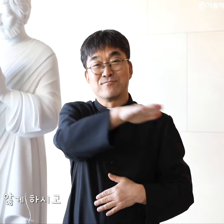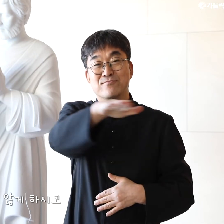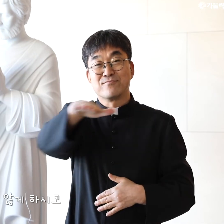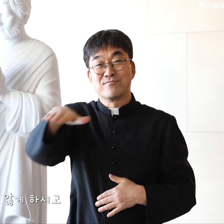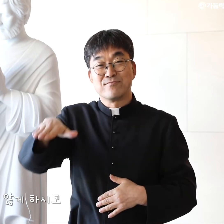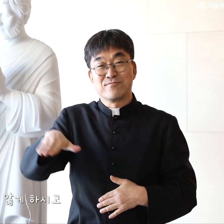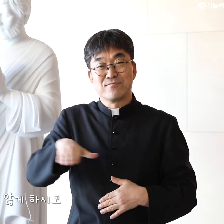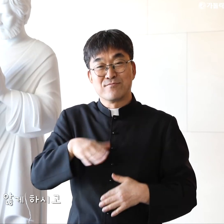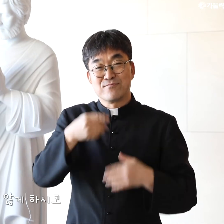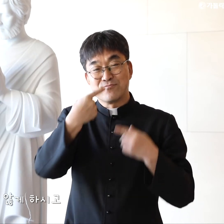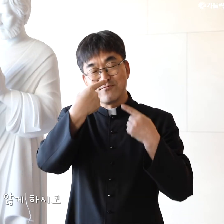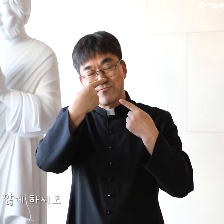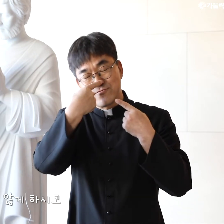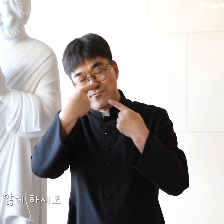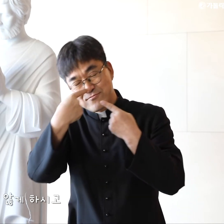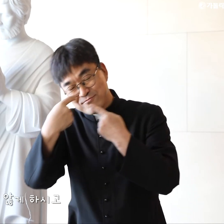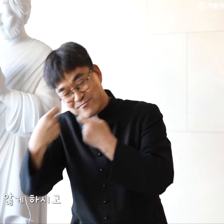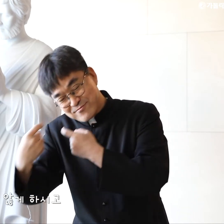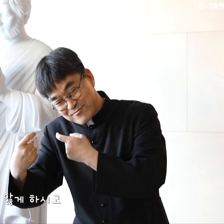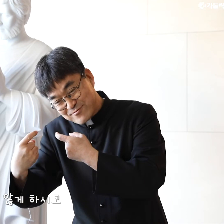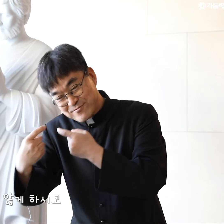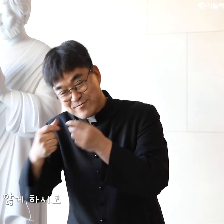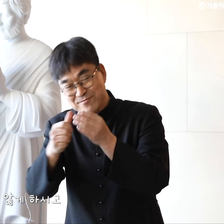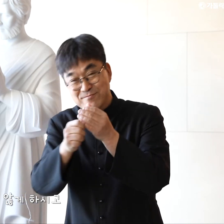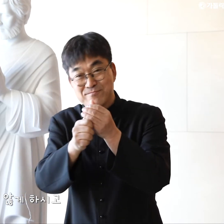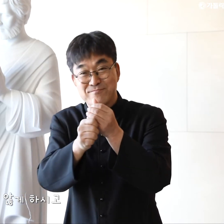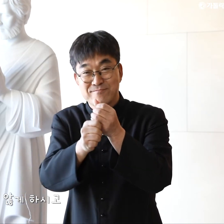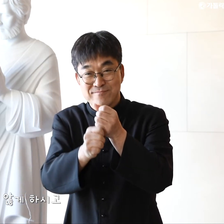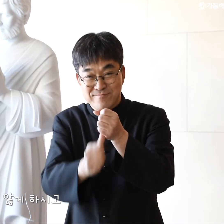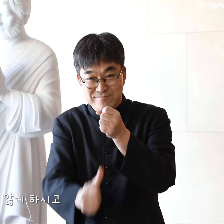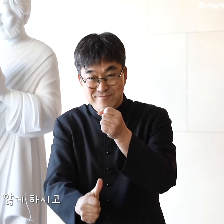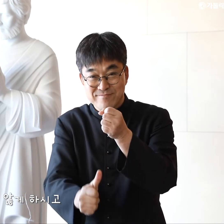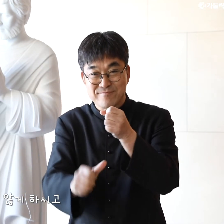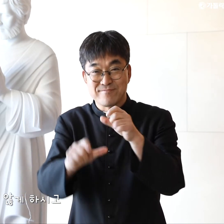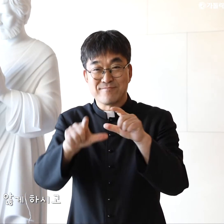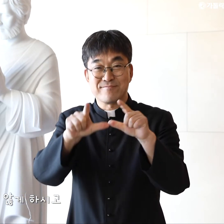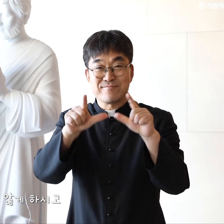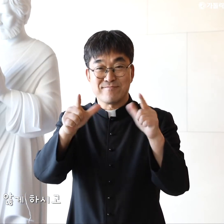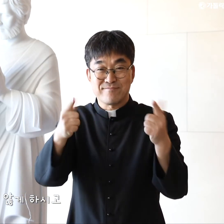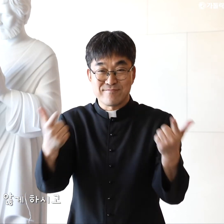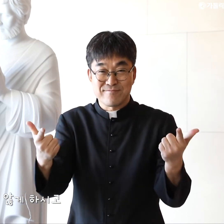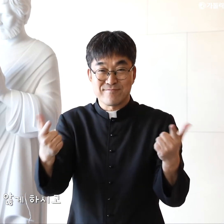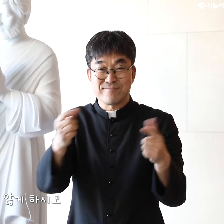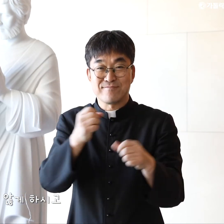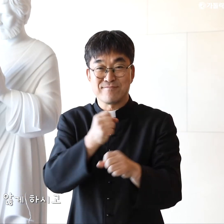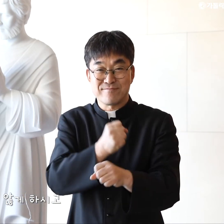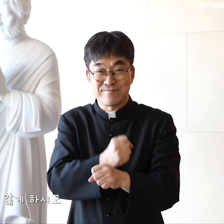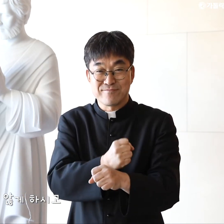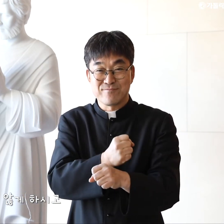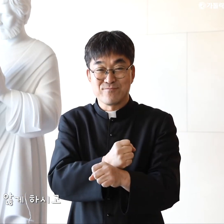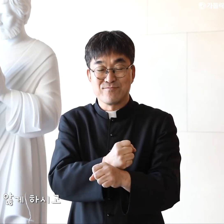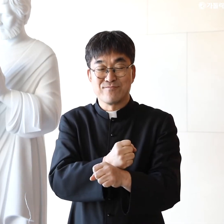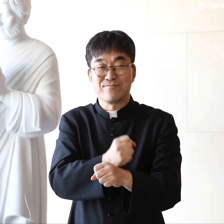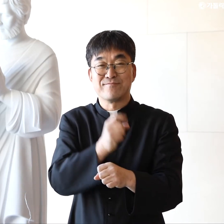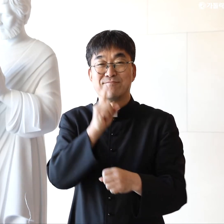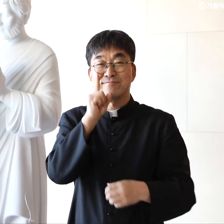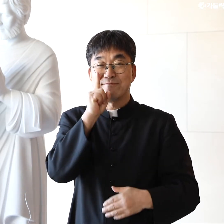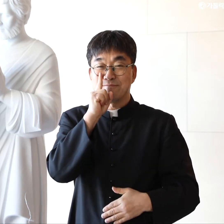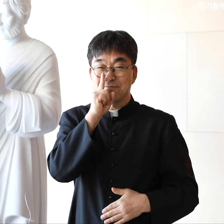저희를 유혹에 빠지지 않게 하시고